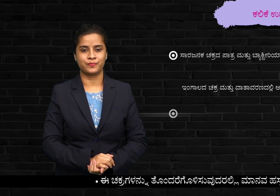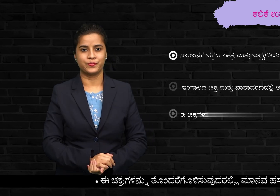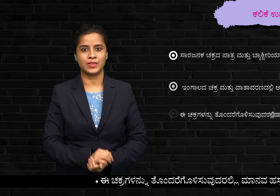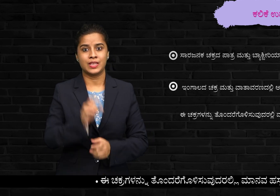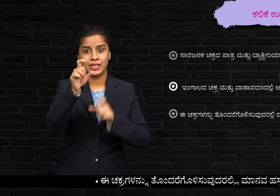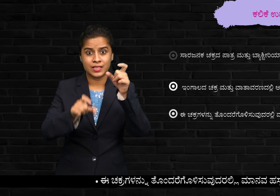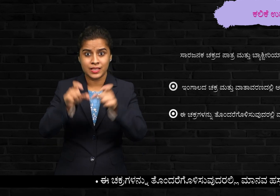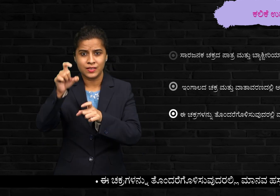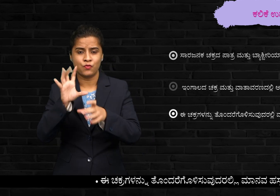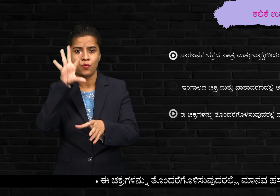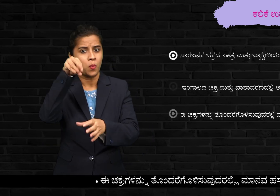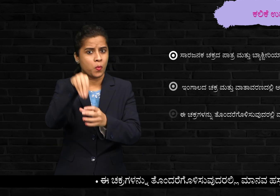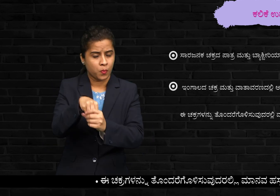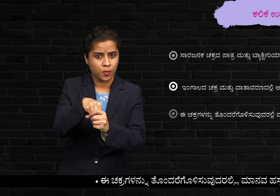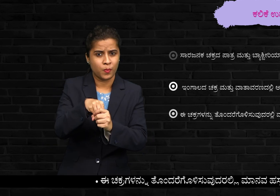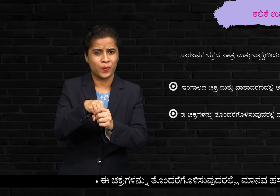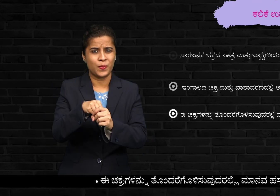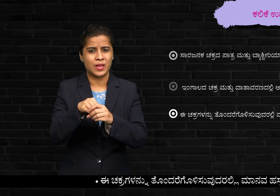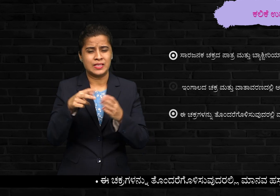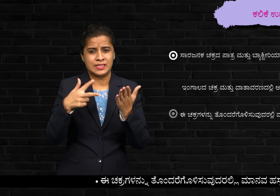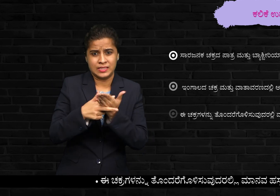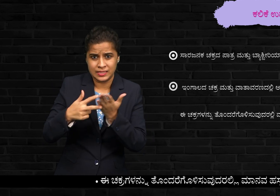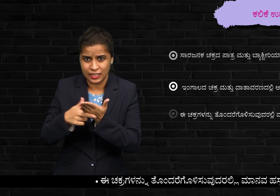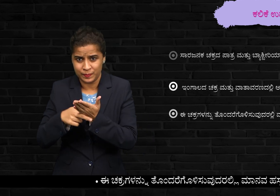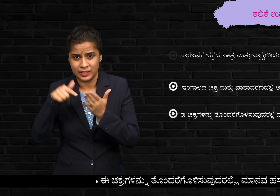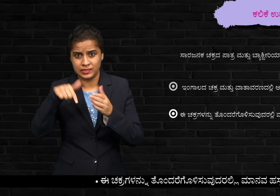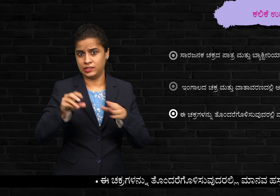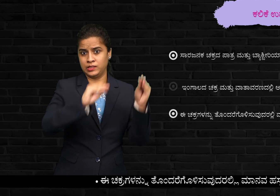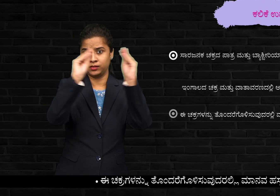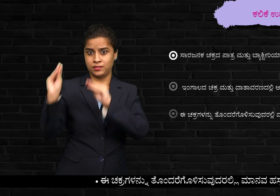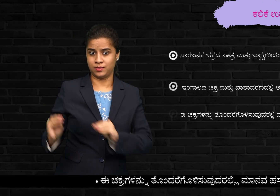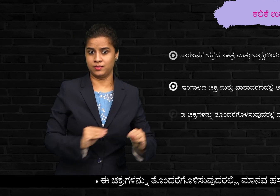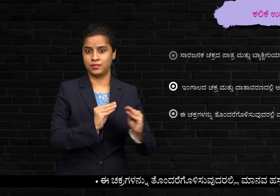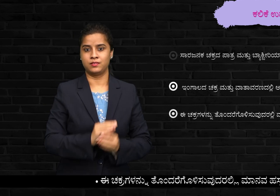ಈ ಚಕ್ರಗಳನ್ನ ತೊಂದರೆಗೊಳಿಸುವುದರಲ್ಲಿ ಮಾನವರ ಹಸ್ತಕ್ಷೇಪ.